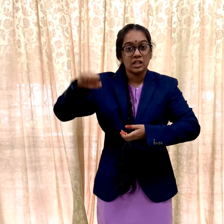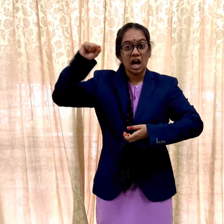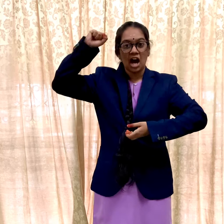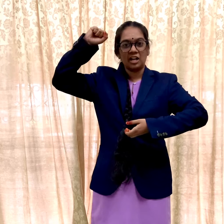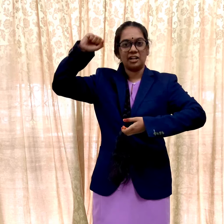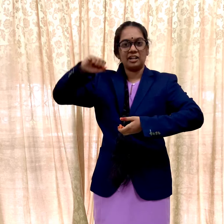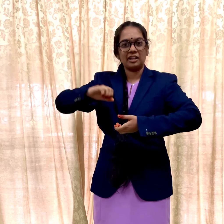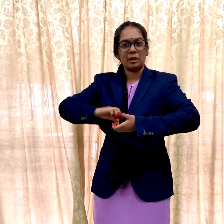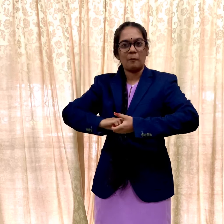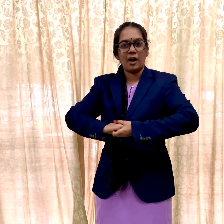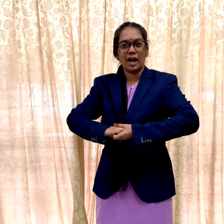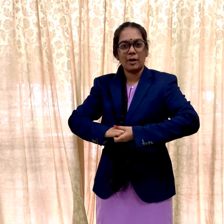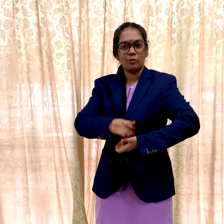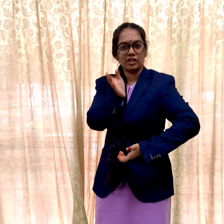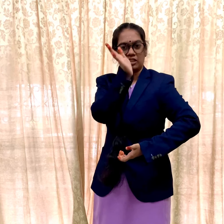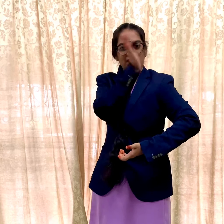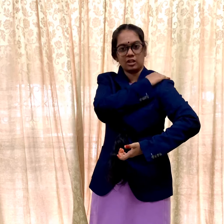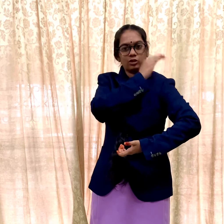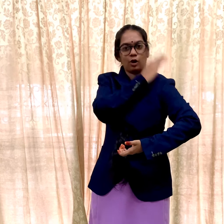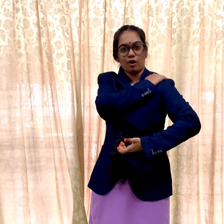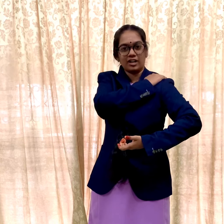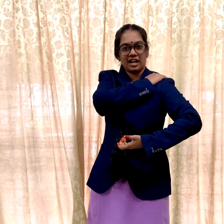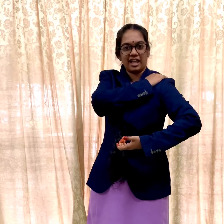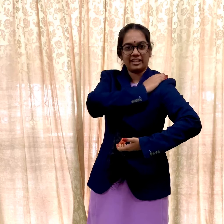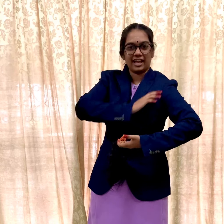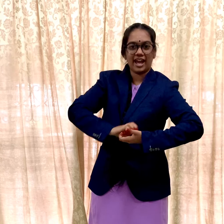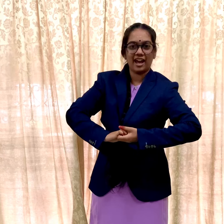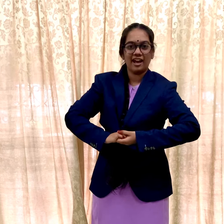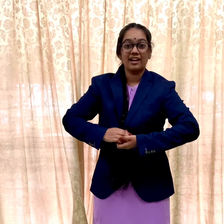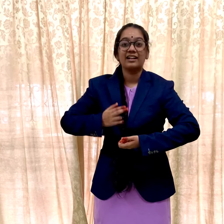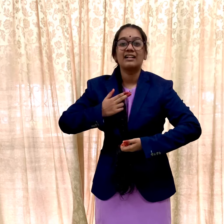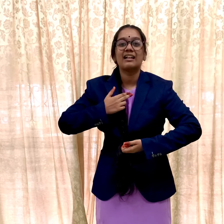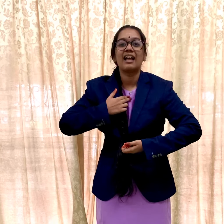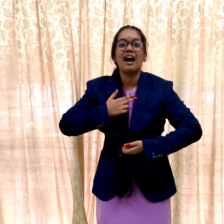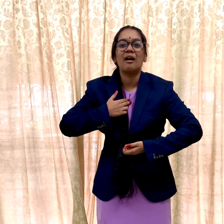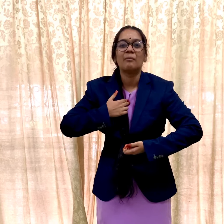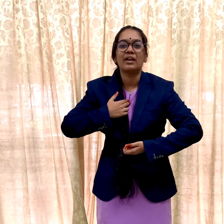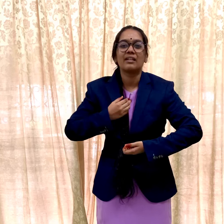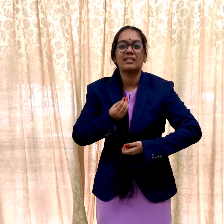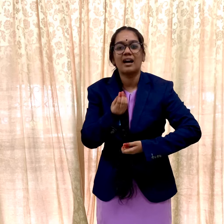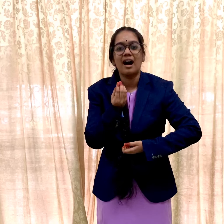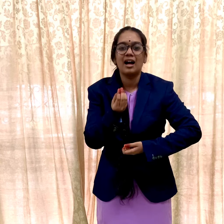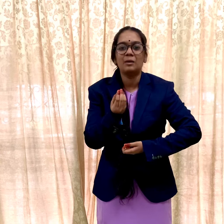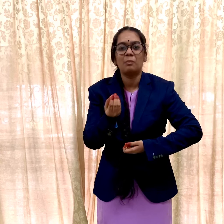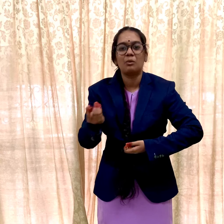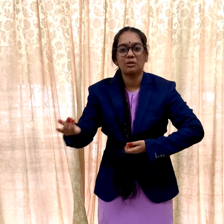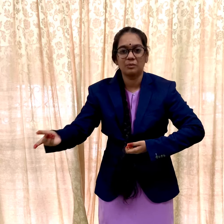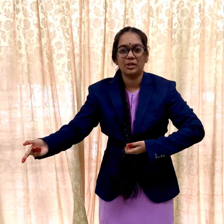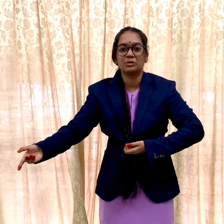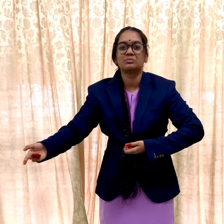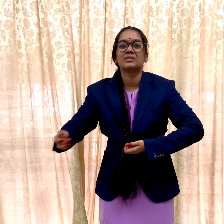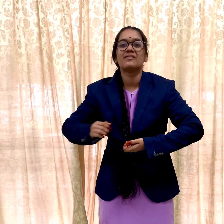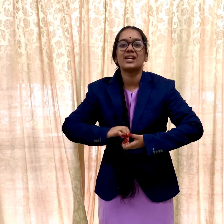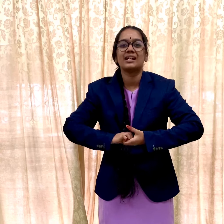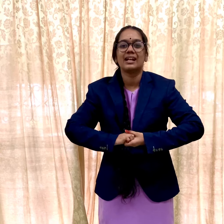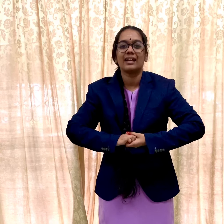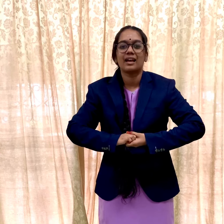நாடுதிர்த்தப்பகை உடித்த தோழ்கலைங்கே. நாம் இருந்தால் போதுமென்னும் நிவர்களைங்கே.